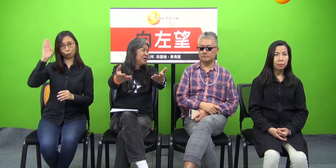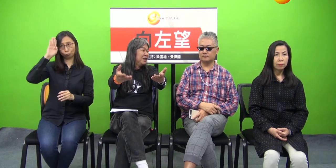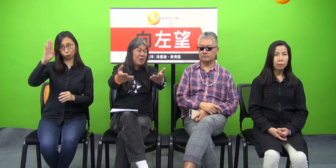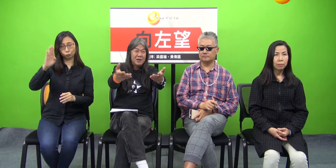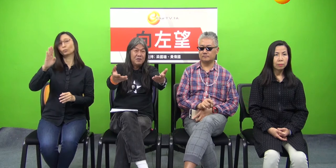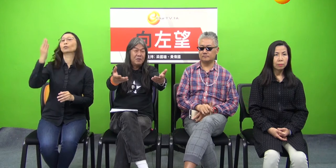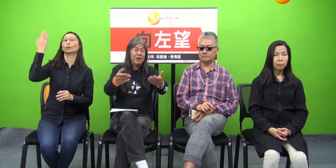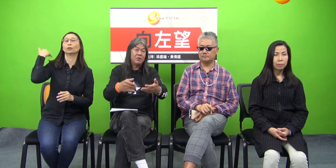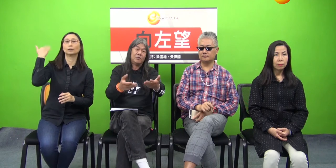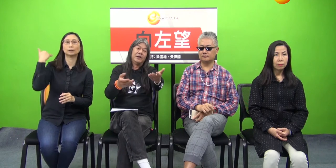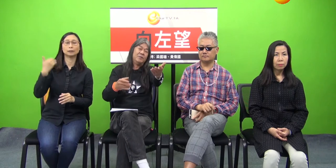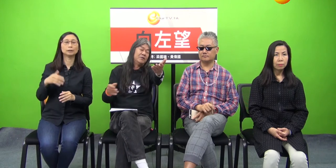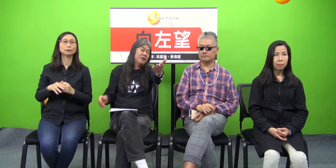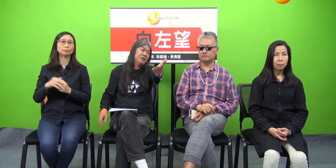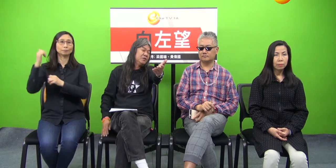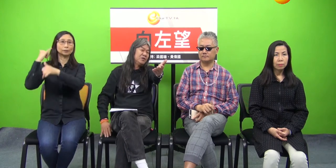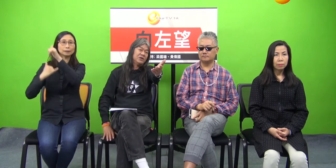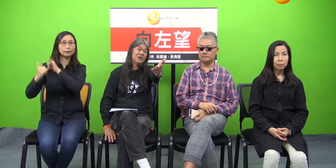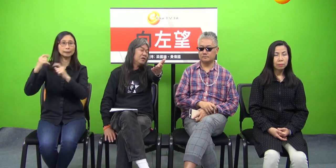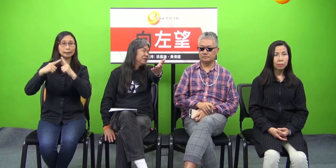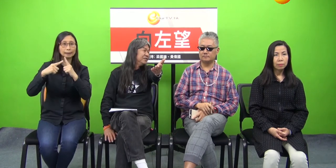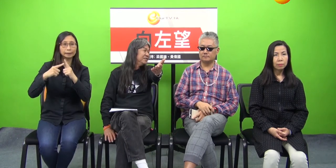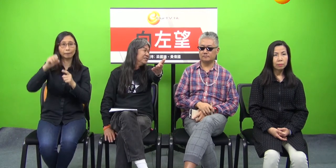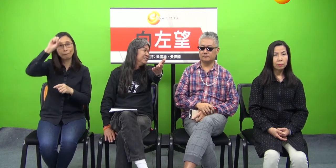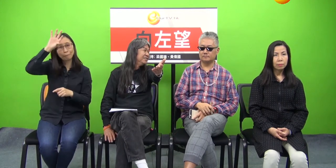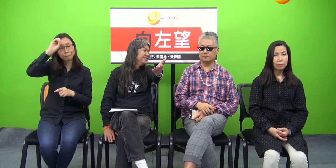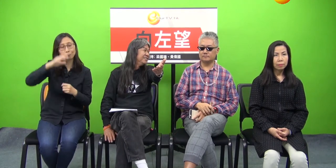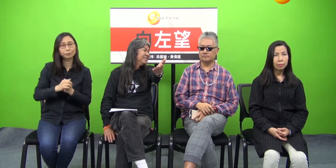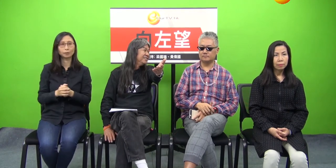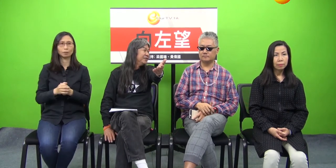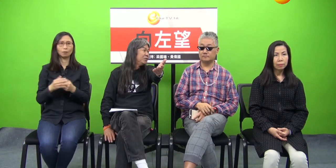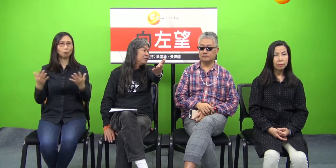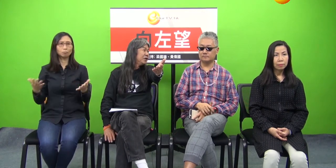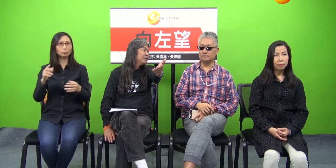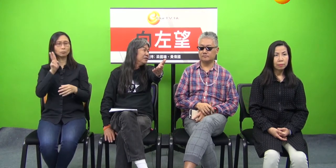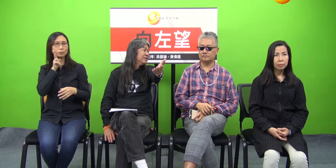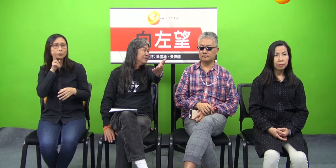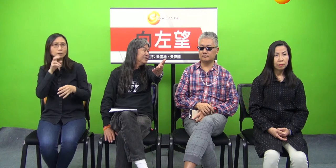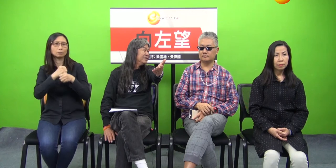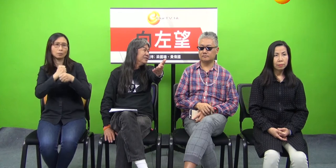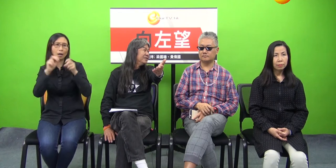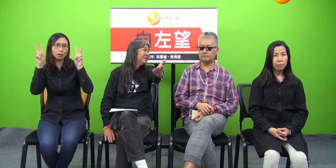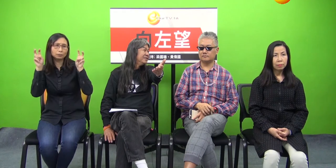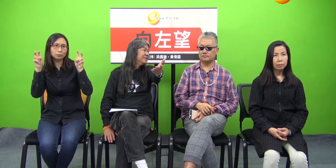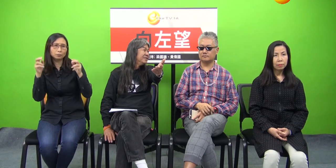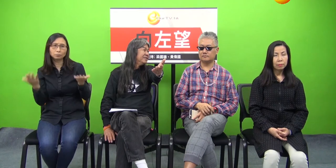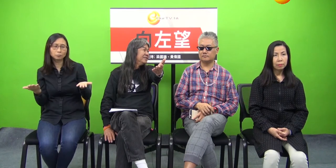喎，係馬克思發明的。咁我問你，有邊一忽似共產黨？有邊一忽？